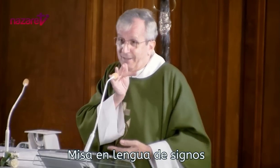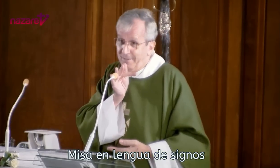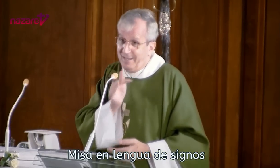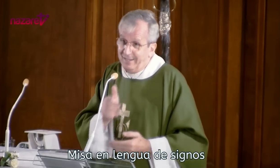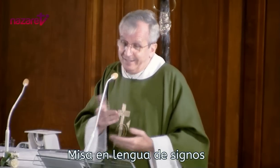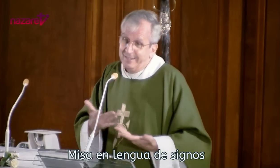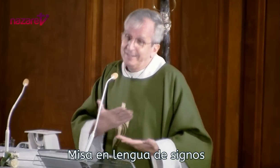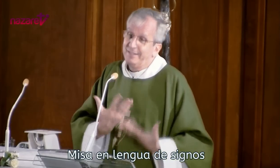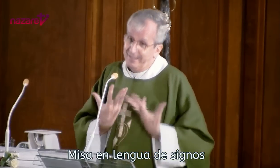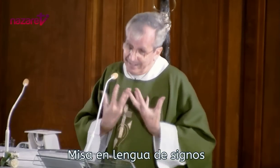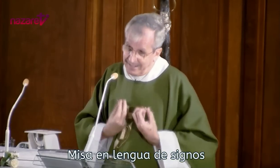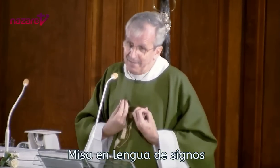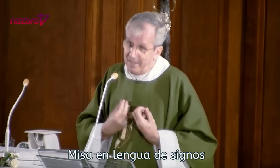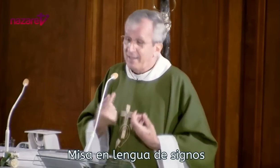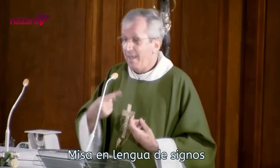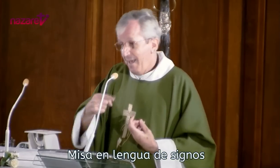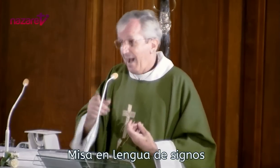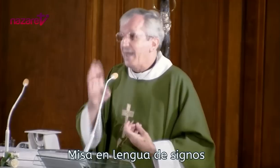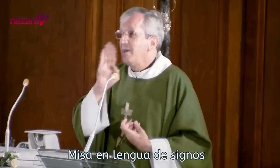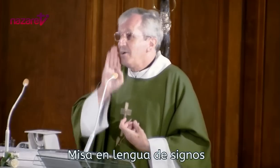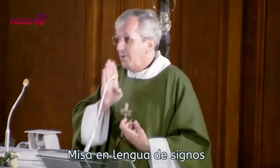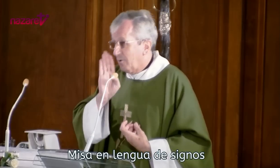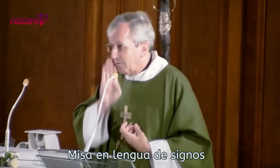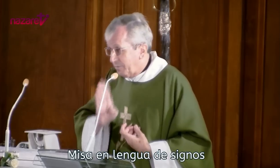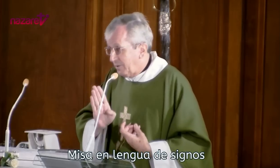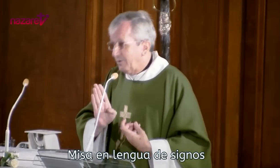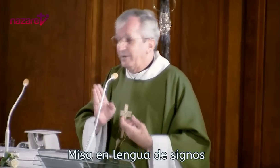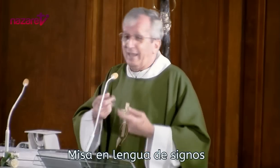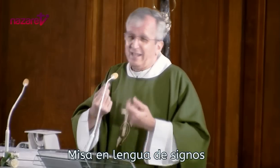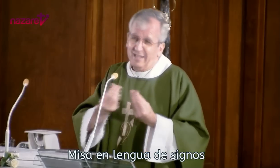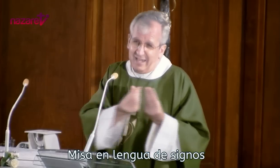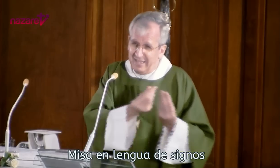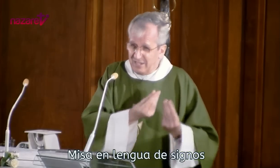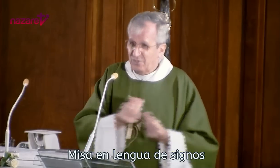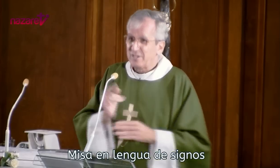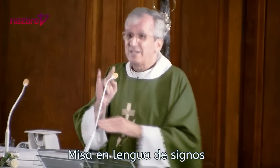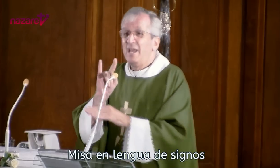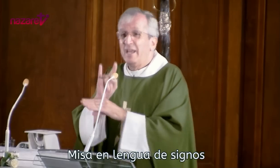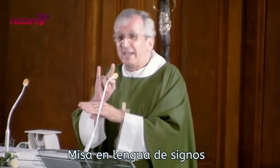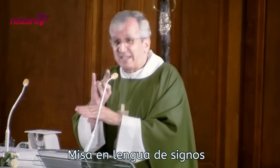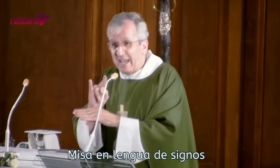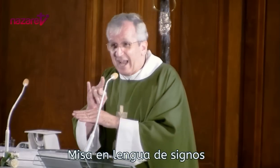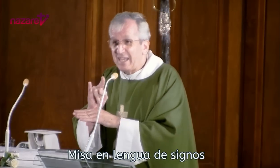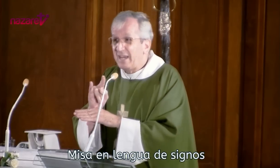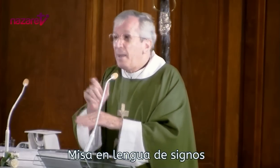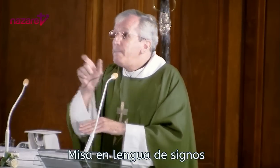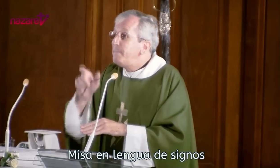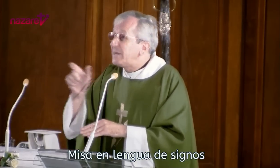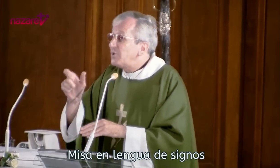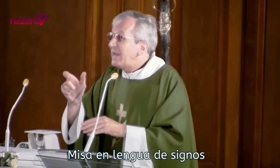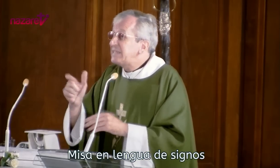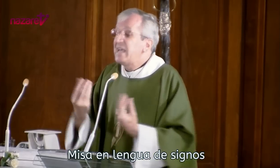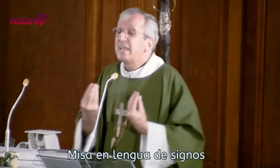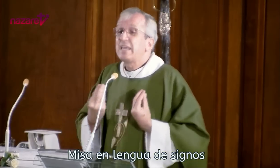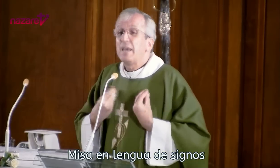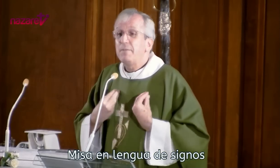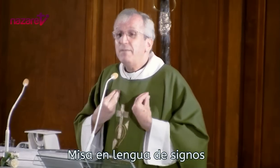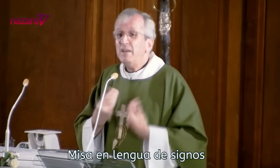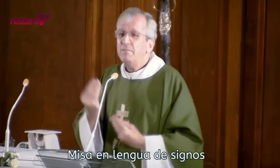todavía tristemente hay corrupción en tantas cosas, que se engañan personas que viven